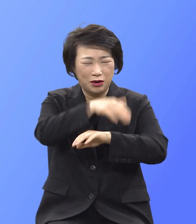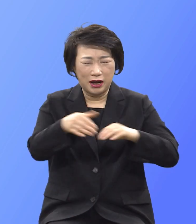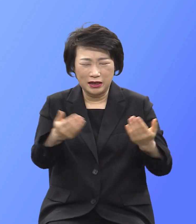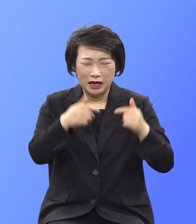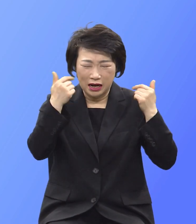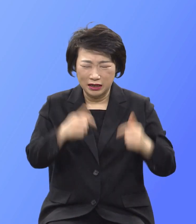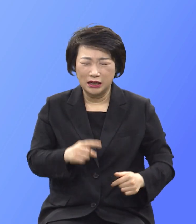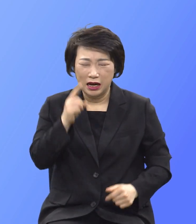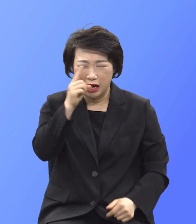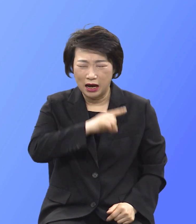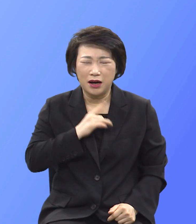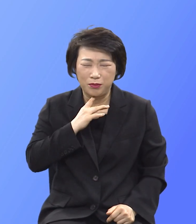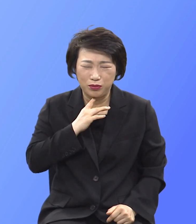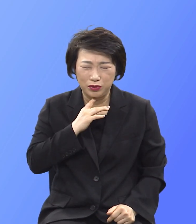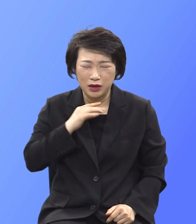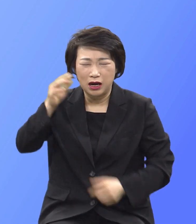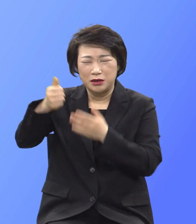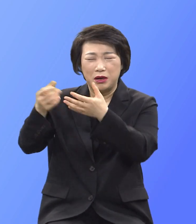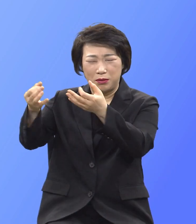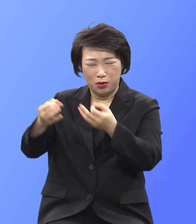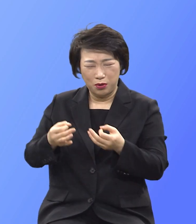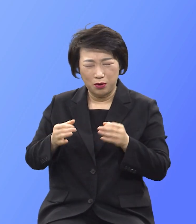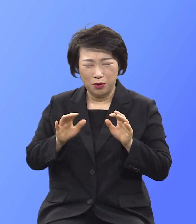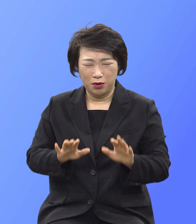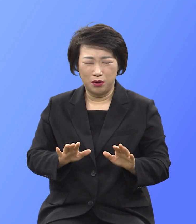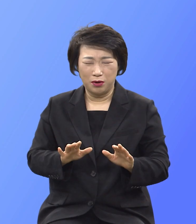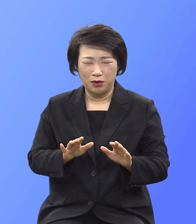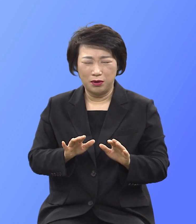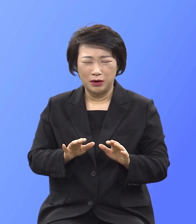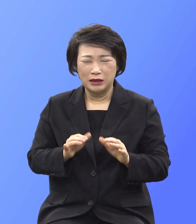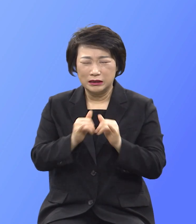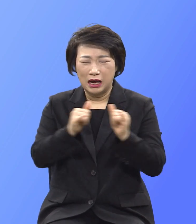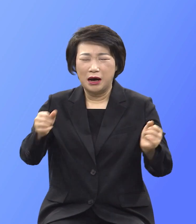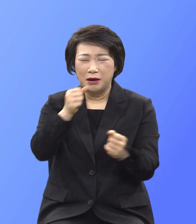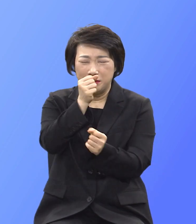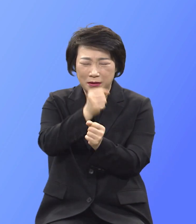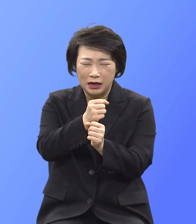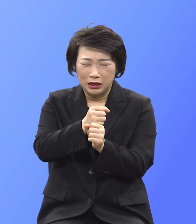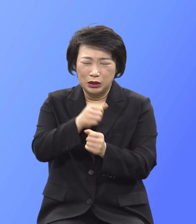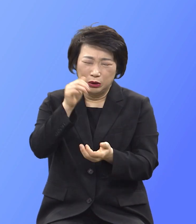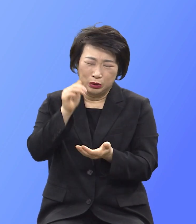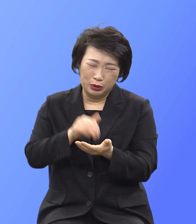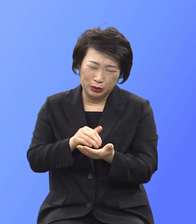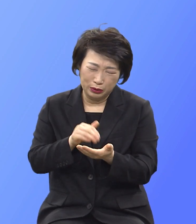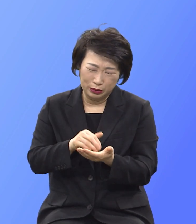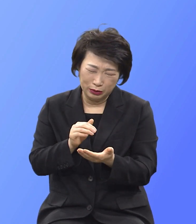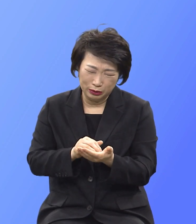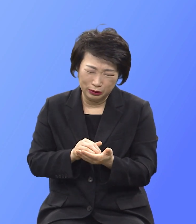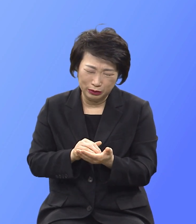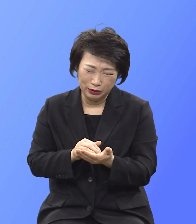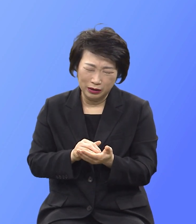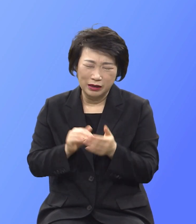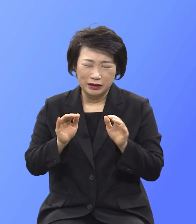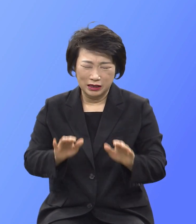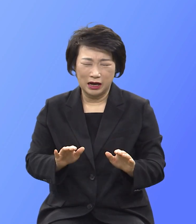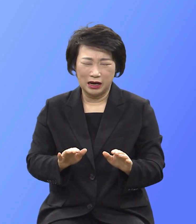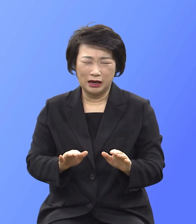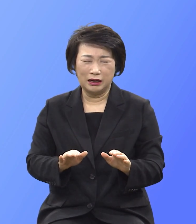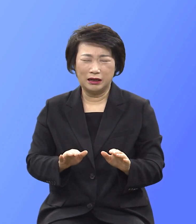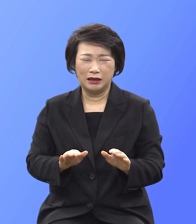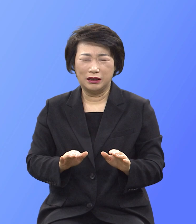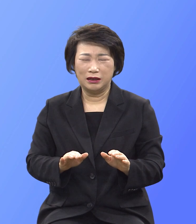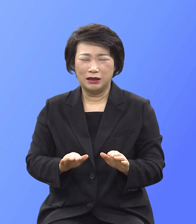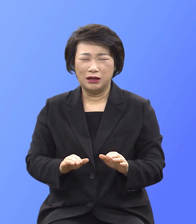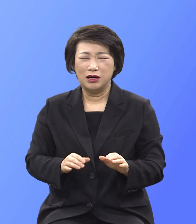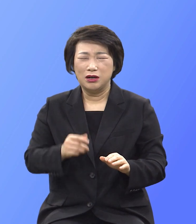계획하는 것이 항상 악할 뿐임을 모시고 사람 지으심을 한탄하사